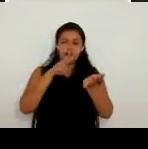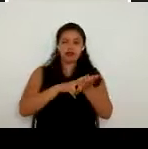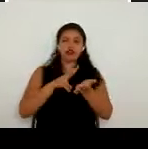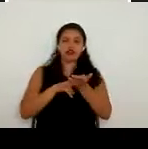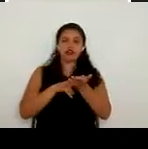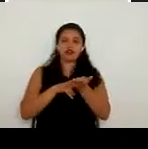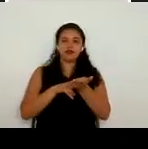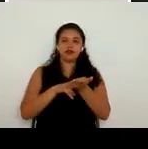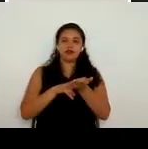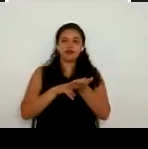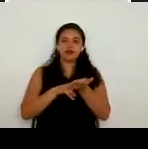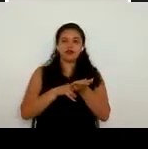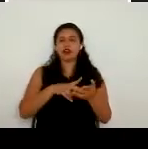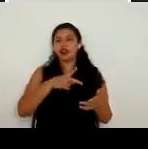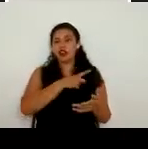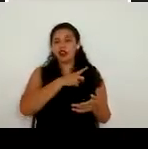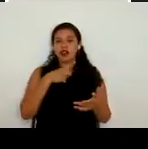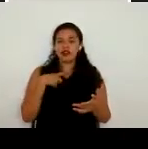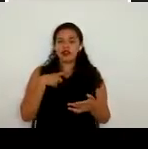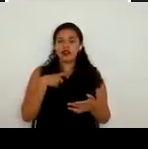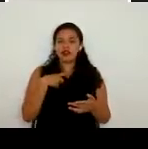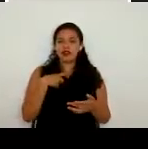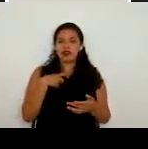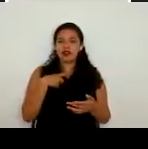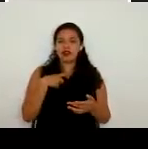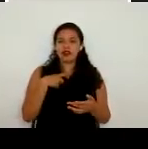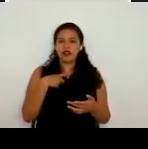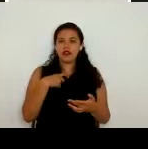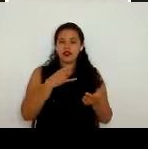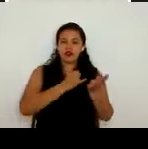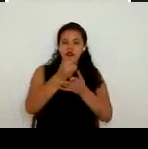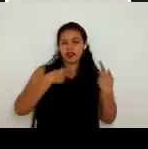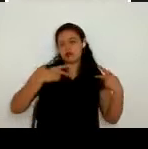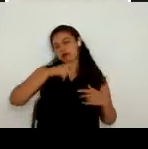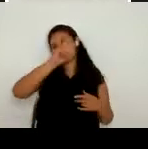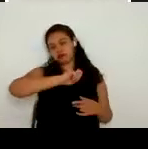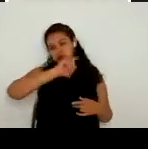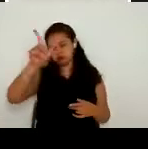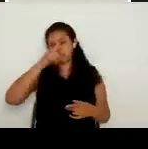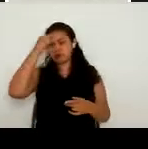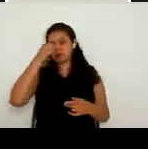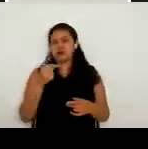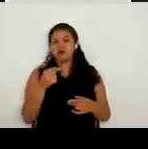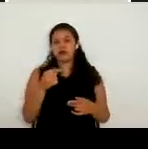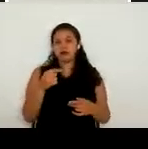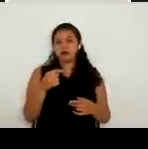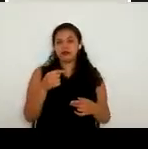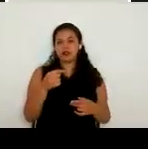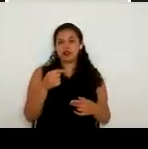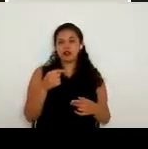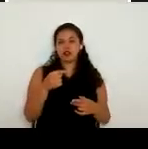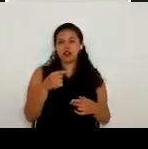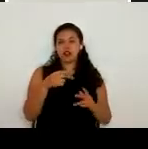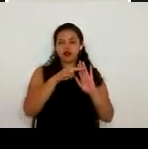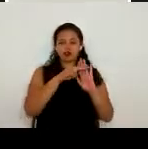definir por parte de los profesionales de criterios también y de procedimientos precisos acerca de